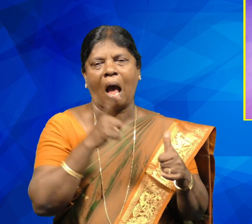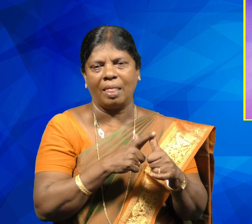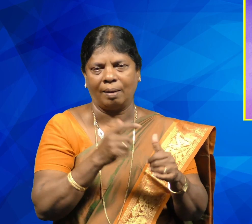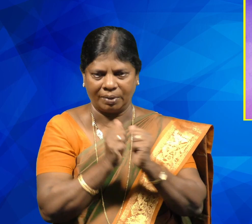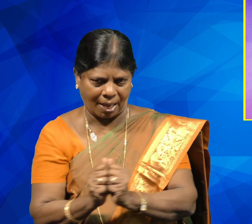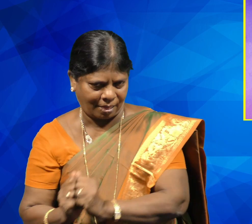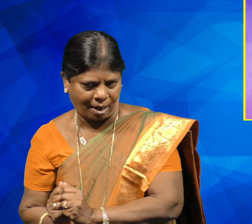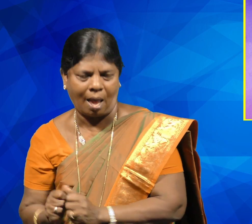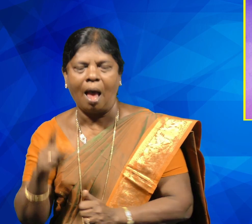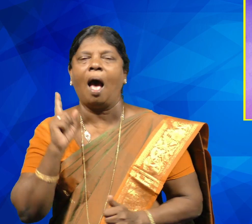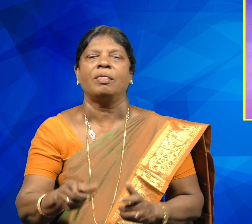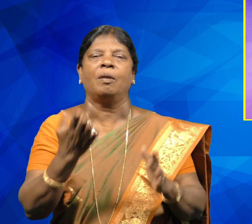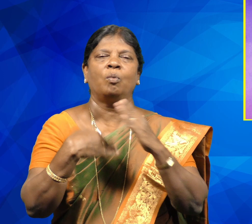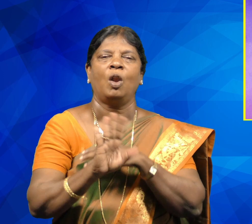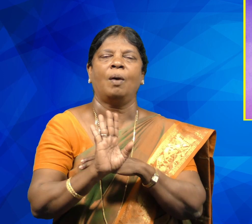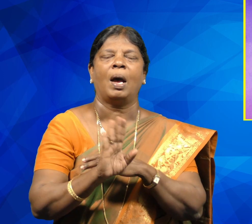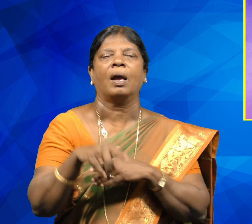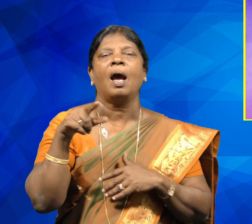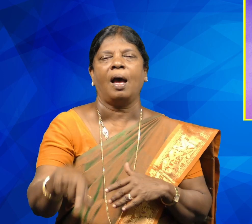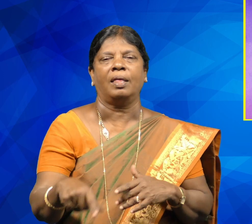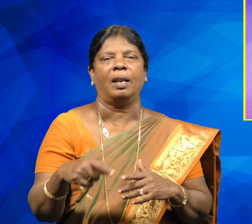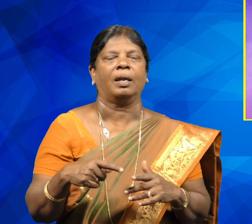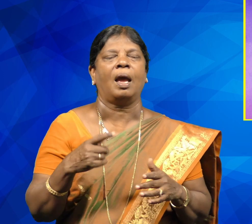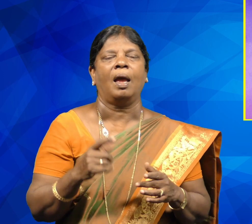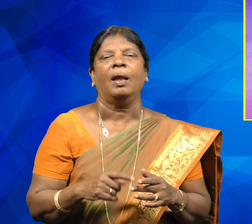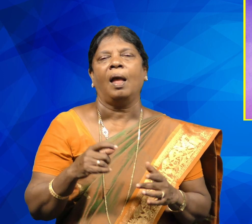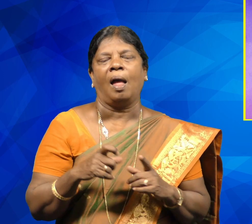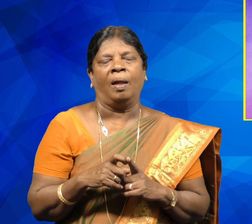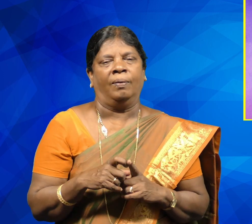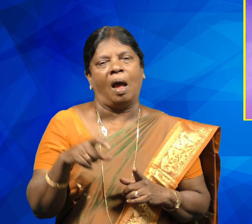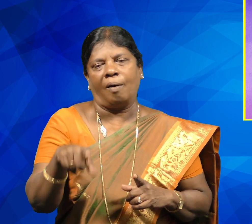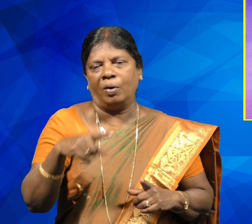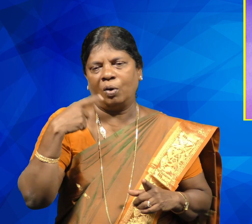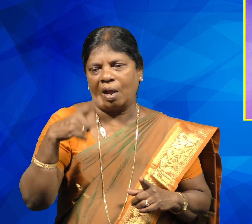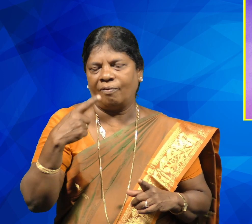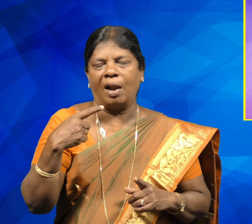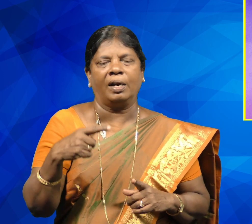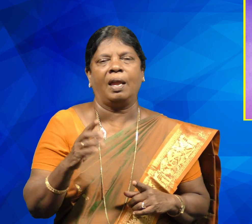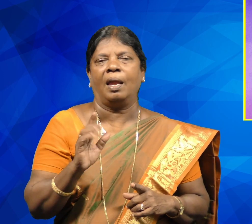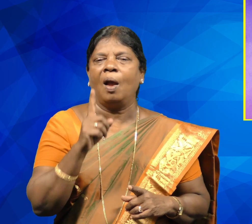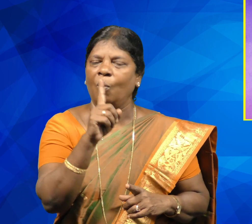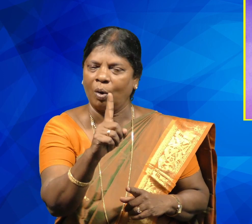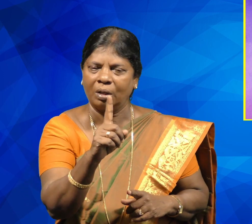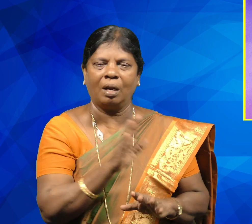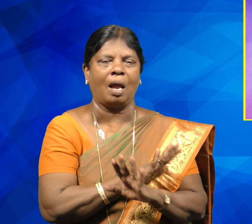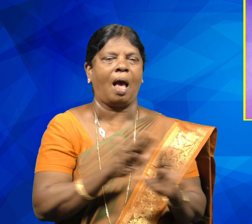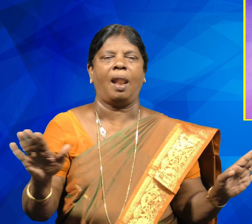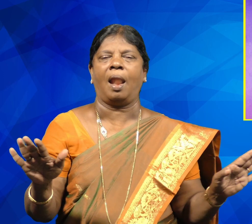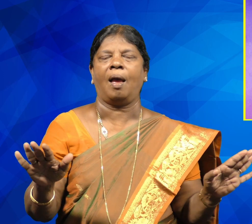செய்தான். அதனாலே மிகப்பெரிய விபத்து ஏற்பட்டது. அந்த விபத்தினாலே ஏற்பட்டது அவனுக்கு